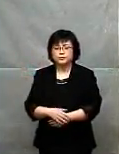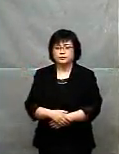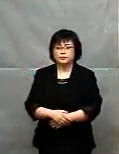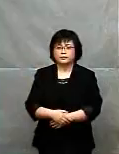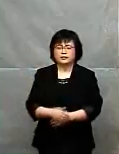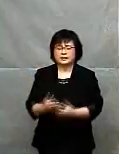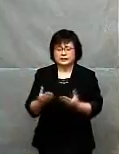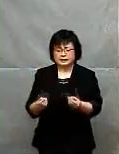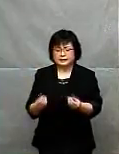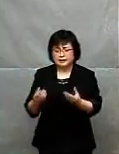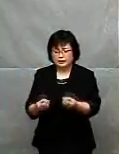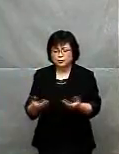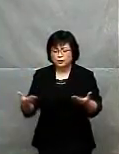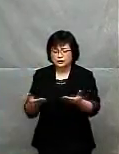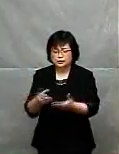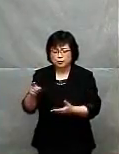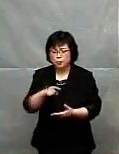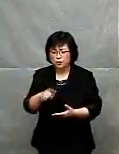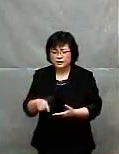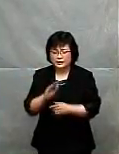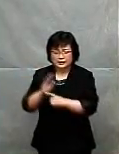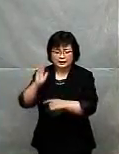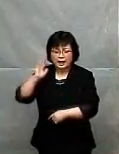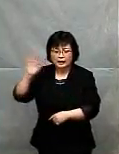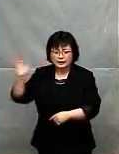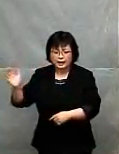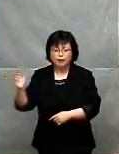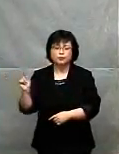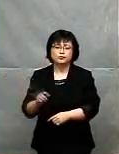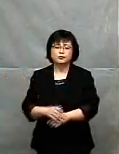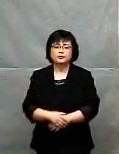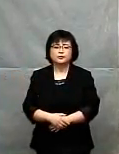っかりとしたその仕事人内閣という、